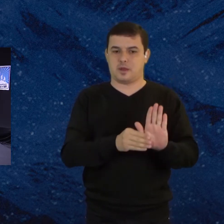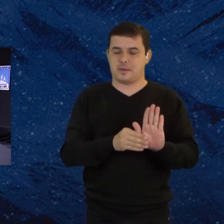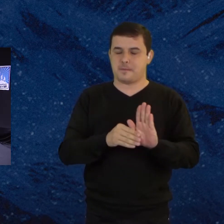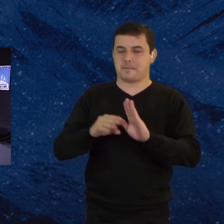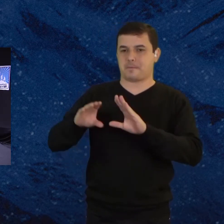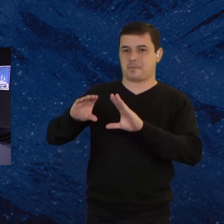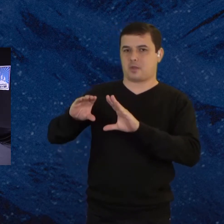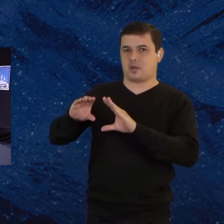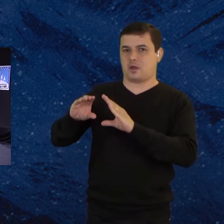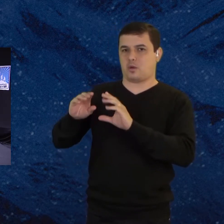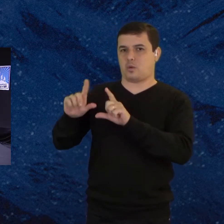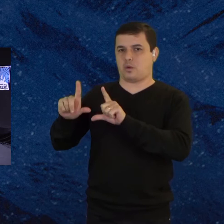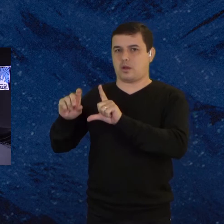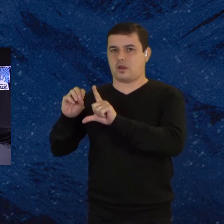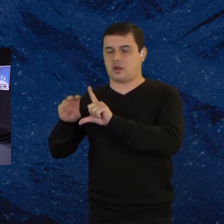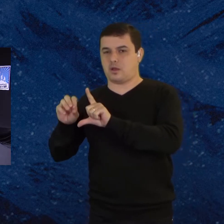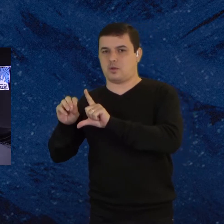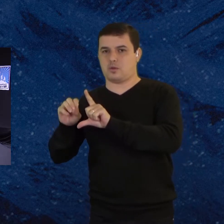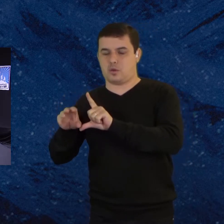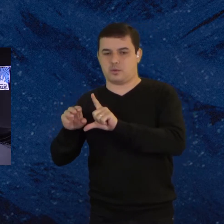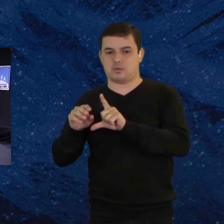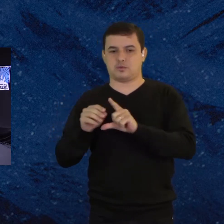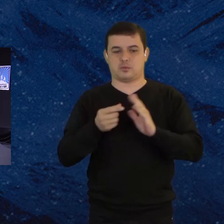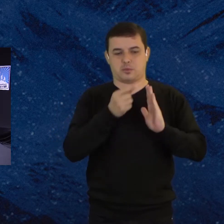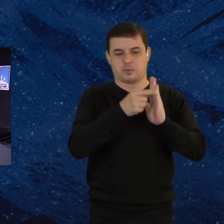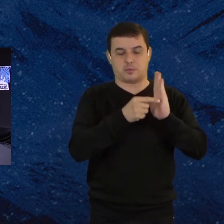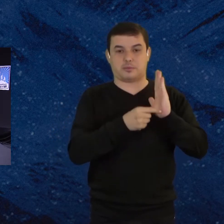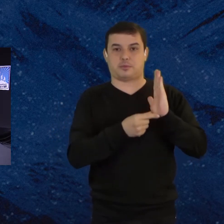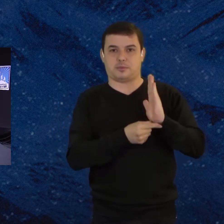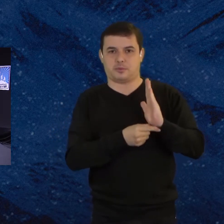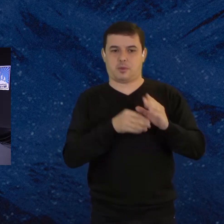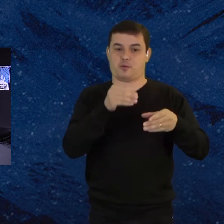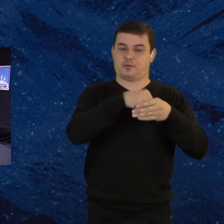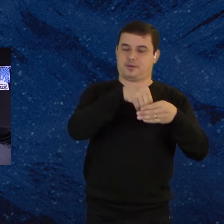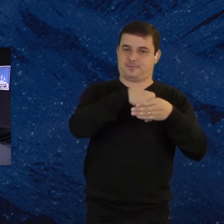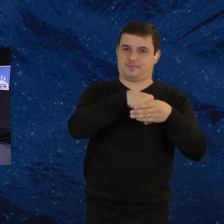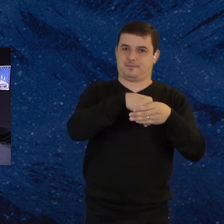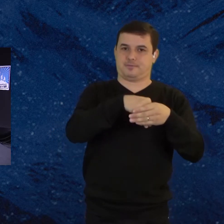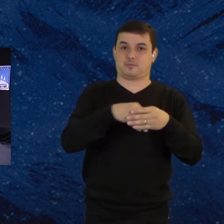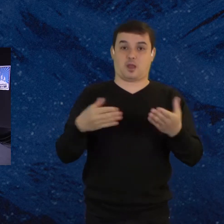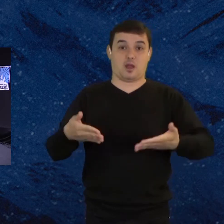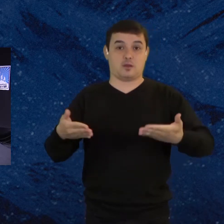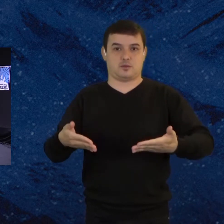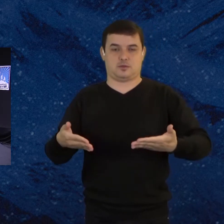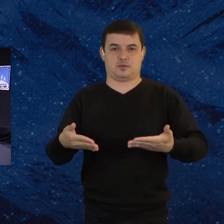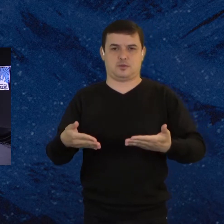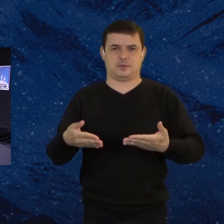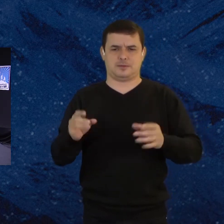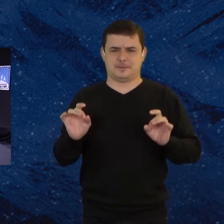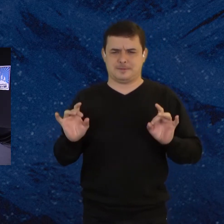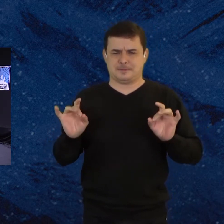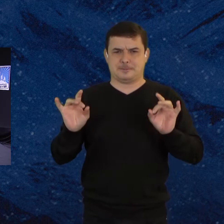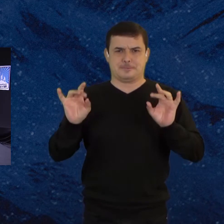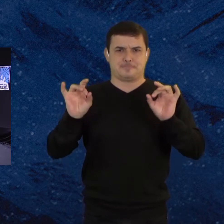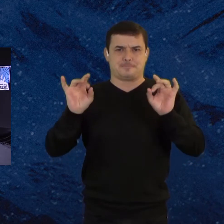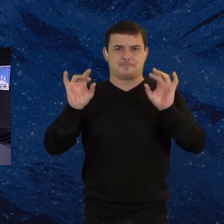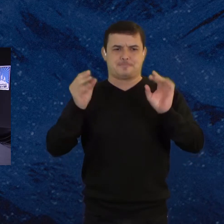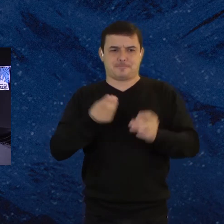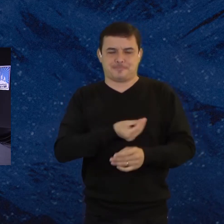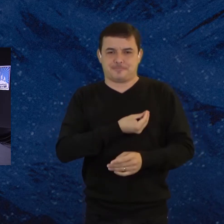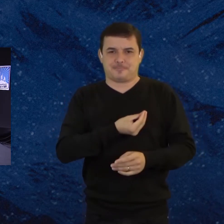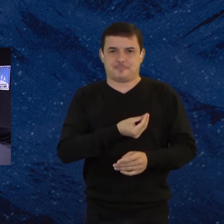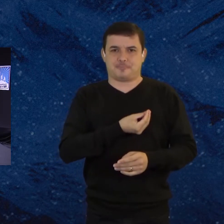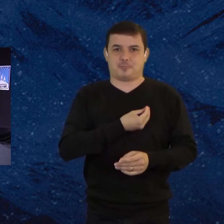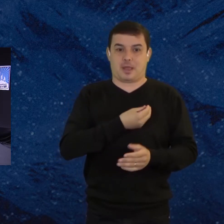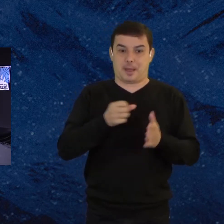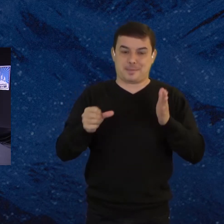você vai ver as contas para ofertar, ok? Agora, um momento muito especial. Nós vamos ter a